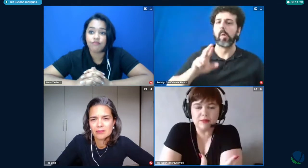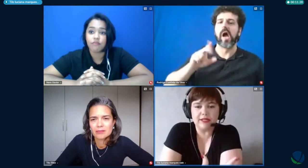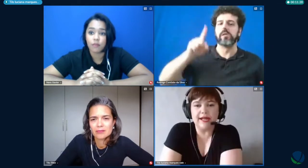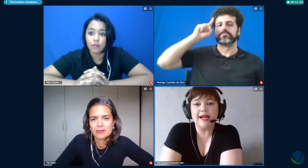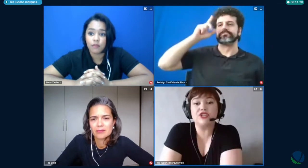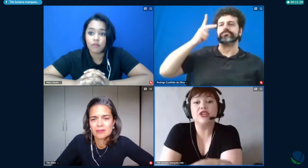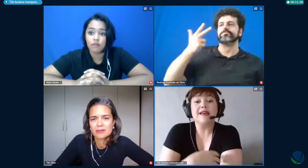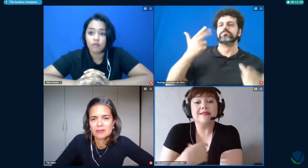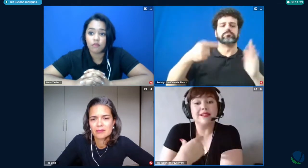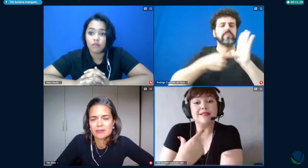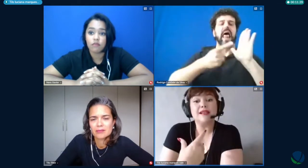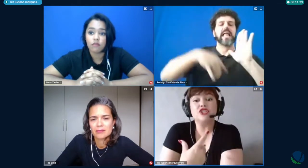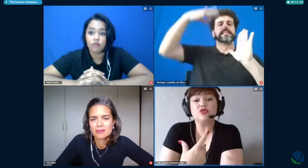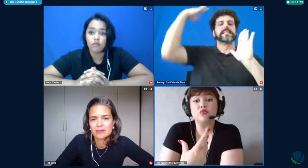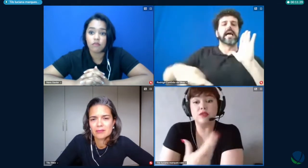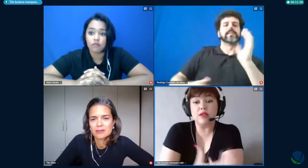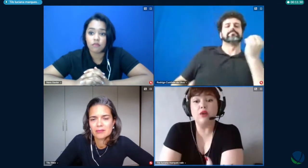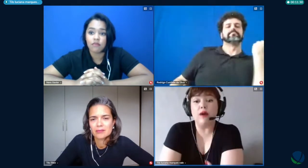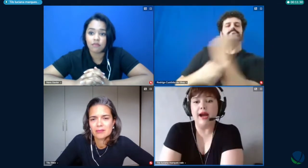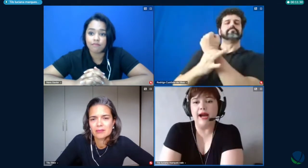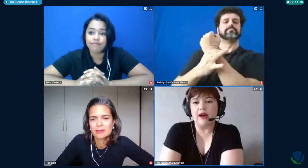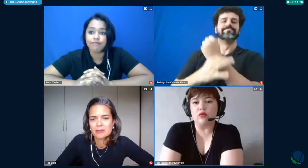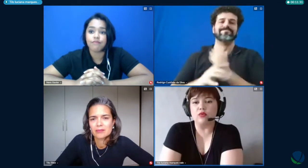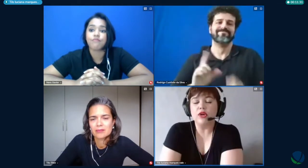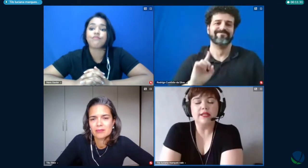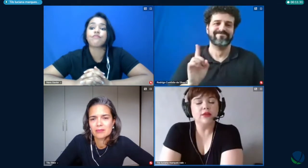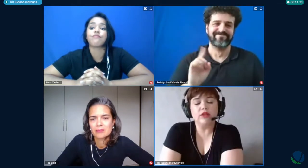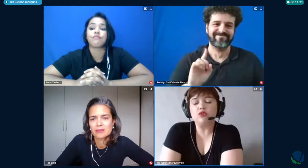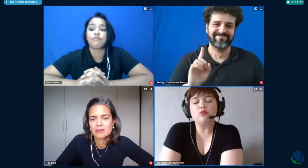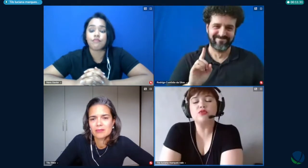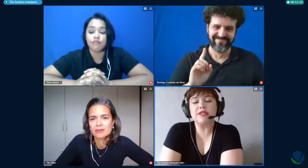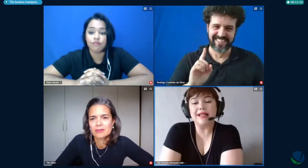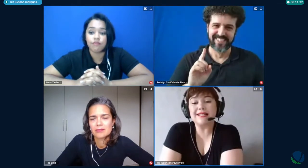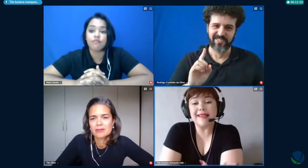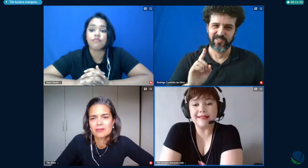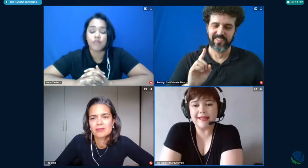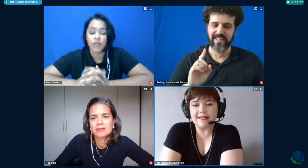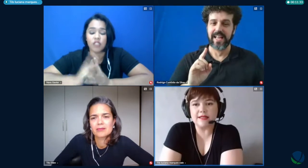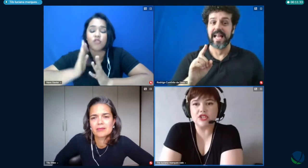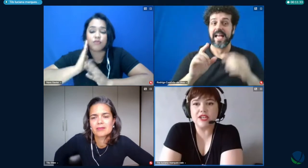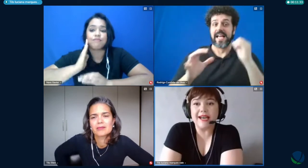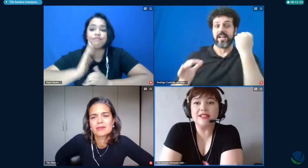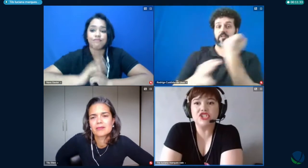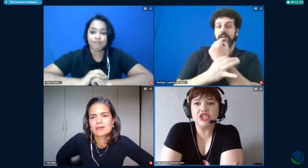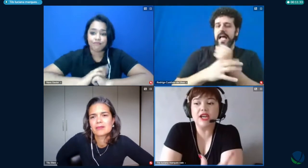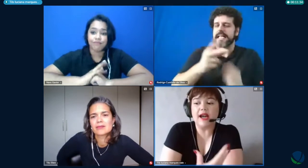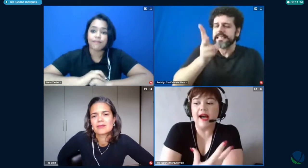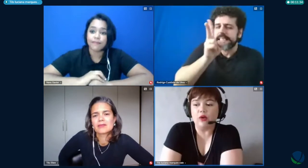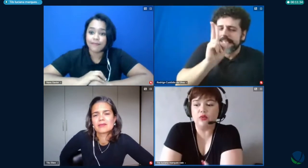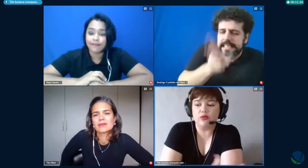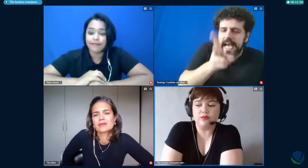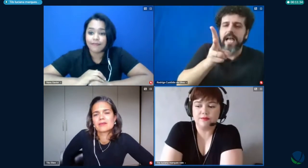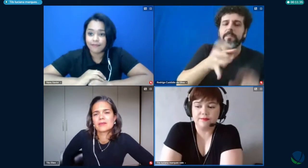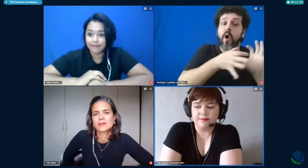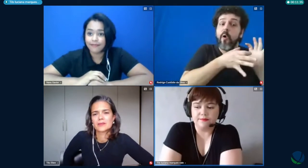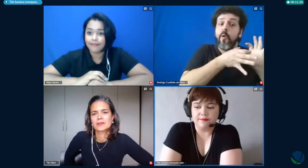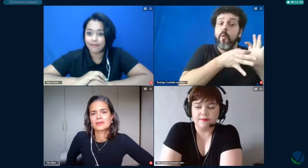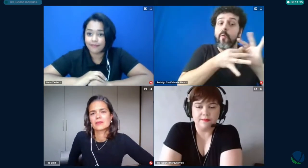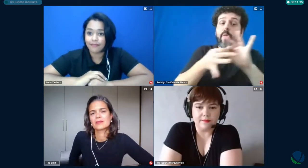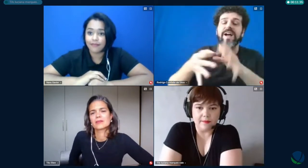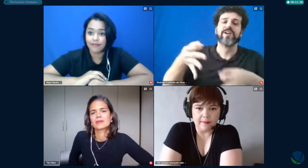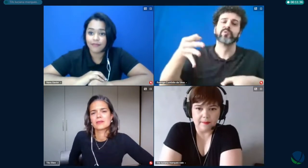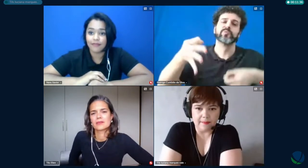trazer visibilidade, trazer discussão a algo. Não tem como dar certeza de garantir algo.